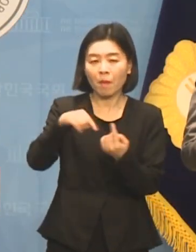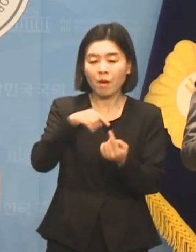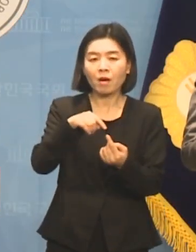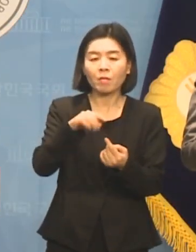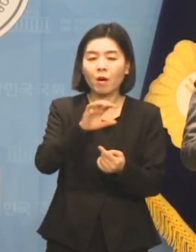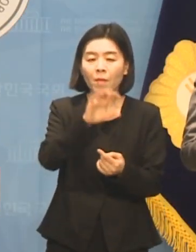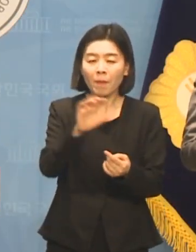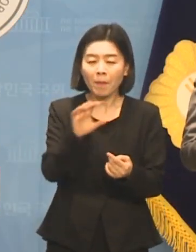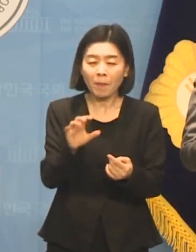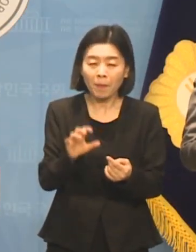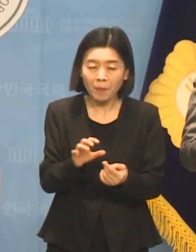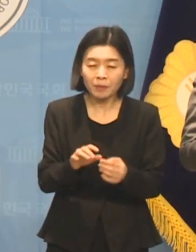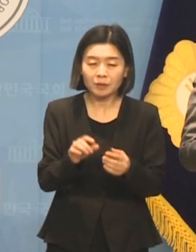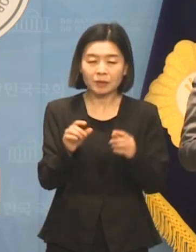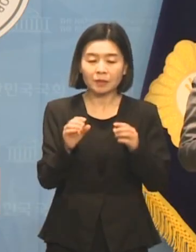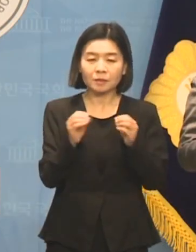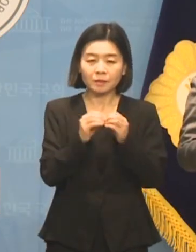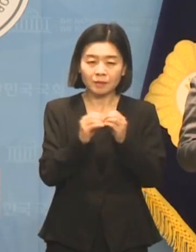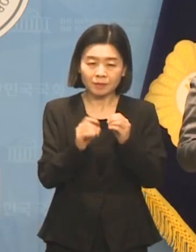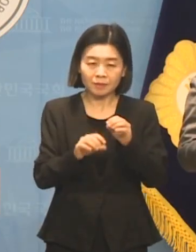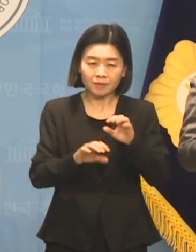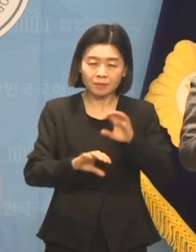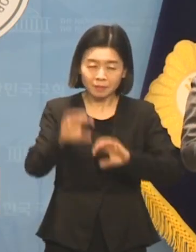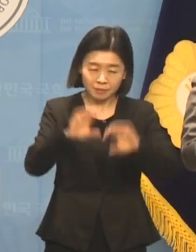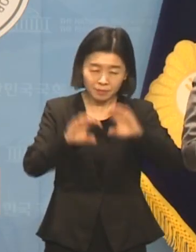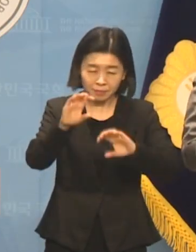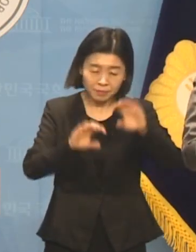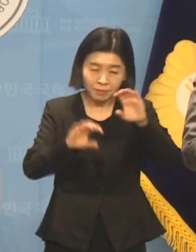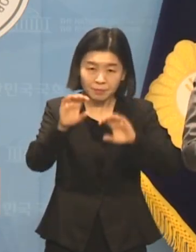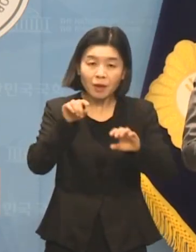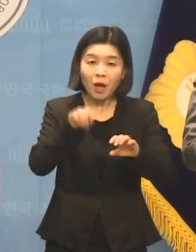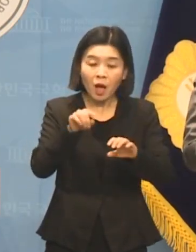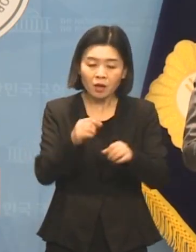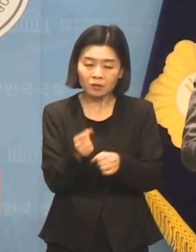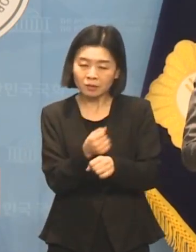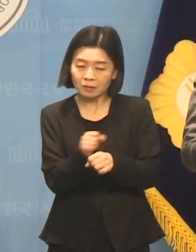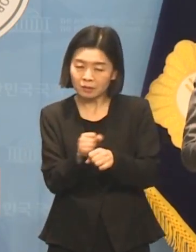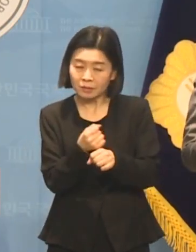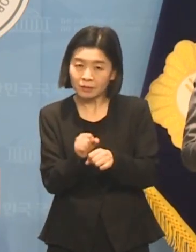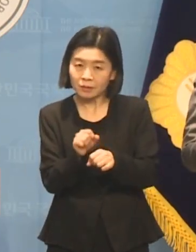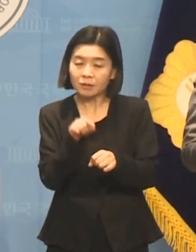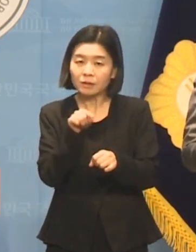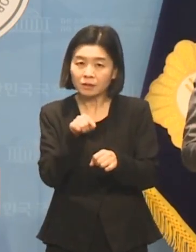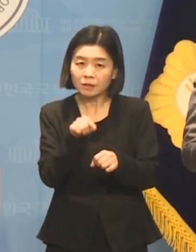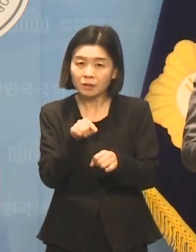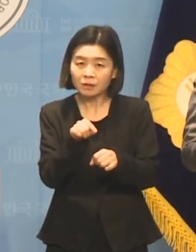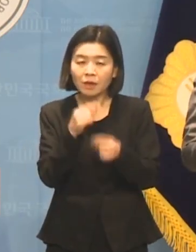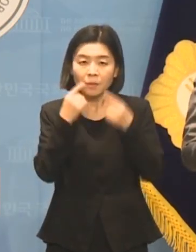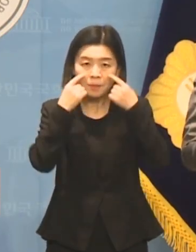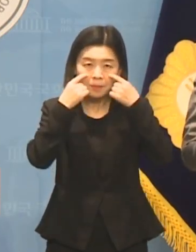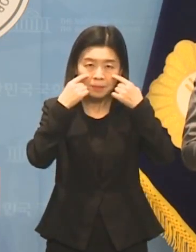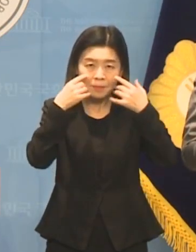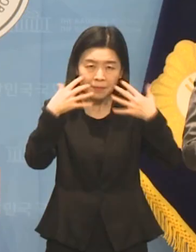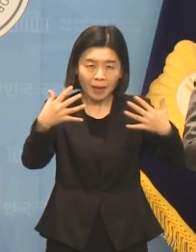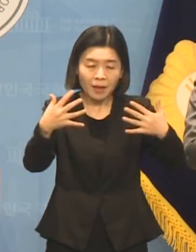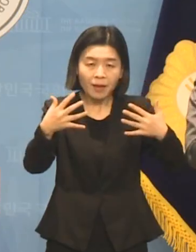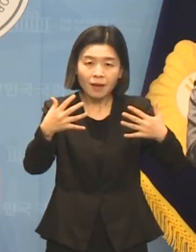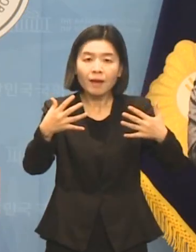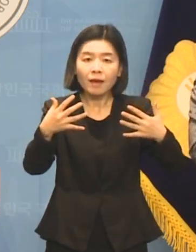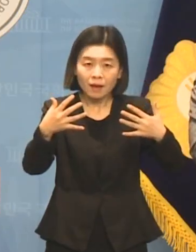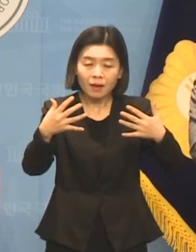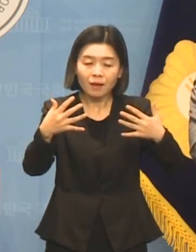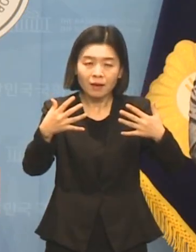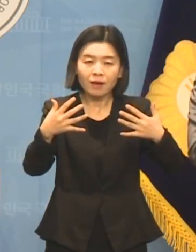앞서 김 의원께서 말씀하셨던 조직적인 개입 정황이 분명하게